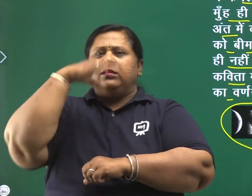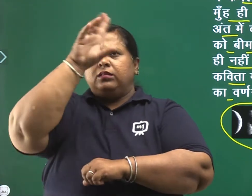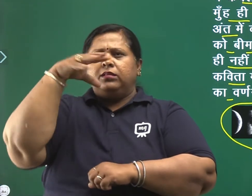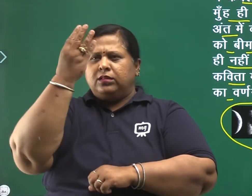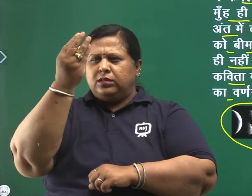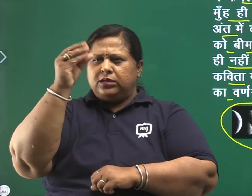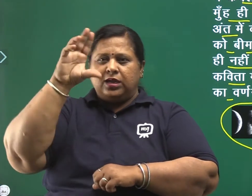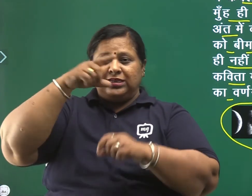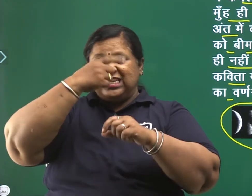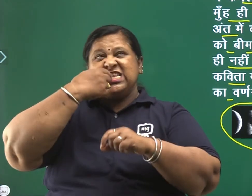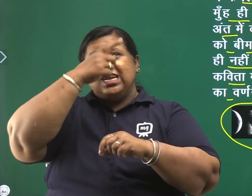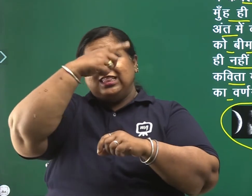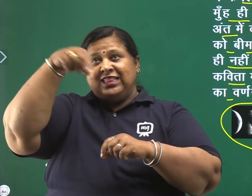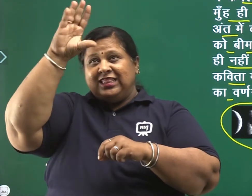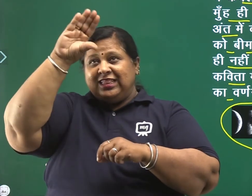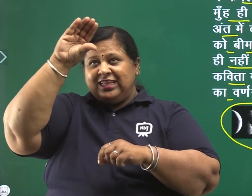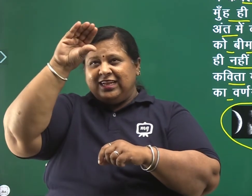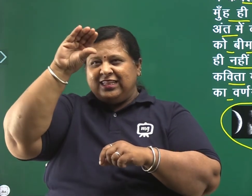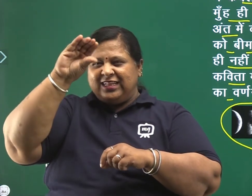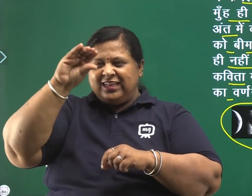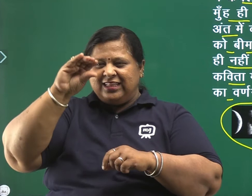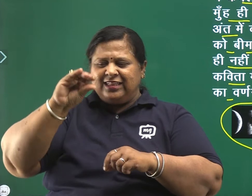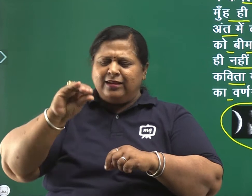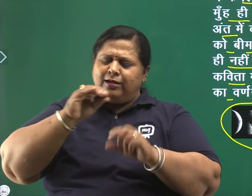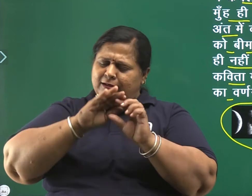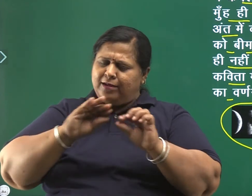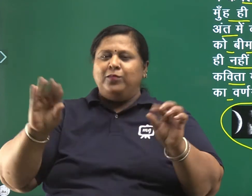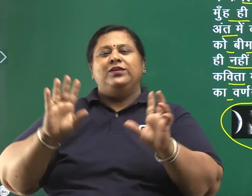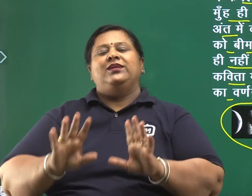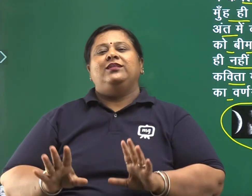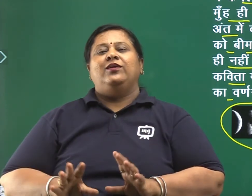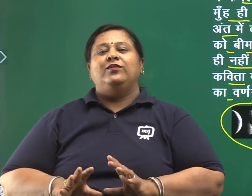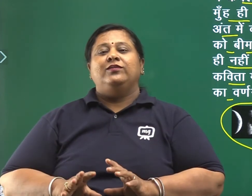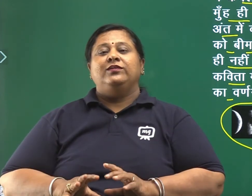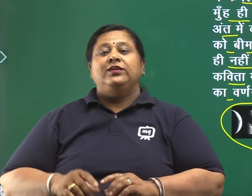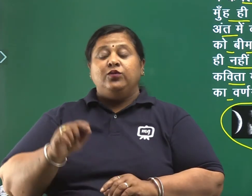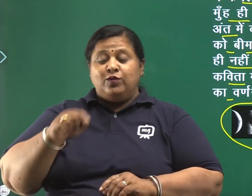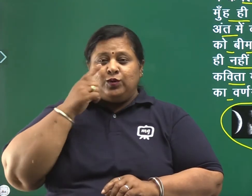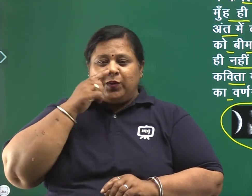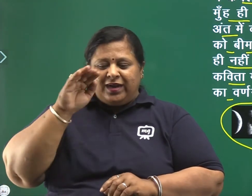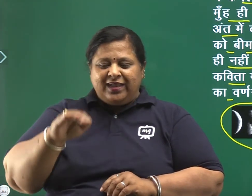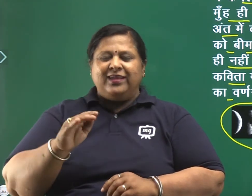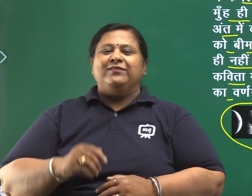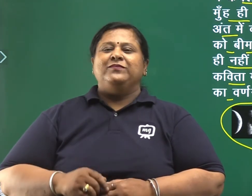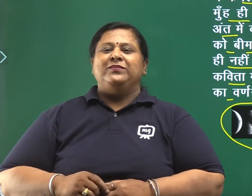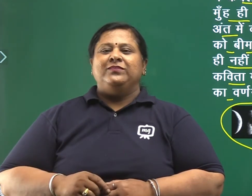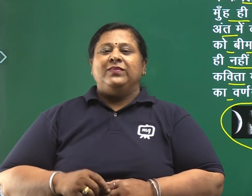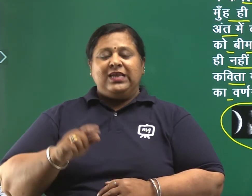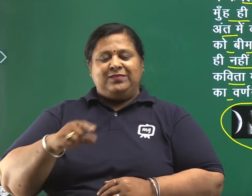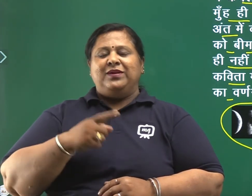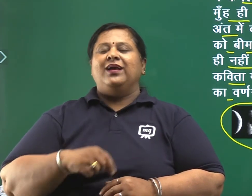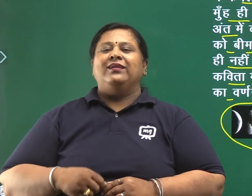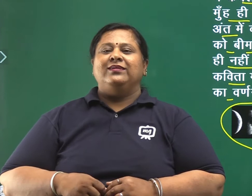धीरे धीरे कम होता चला जाता है। तो वो छोटी लड़की इस